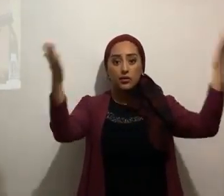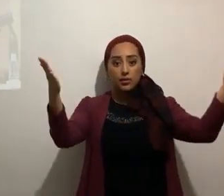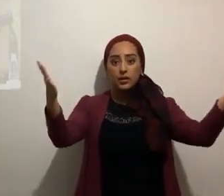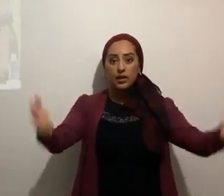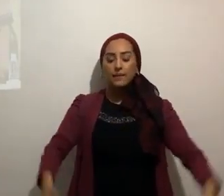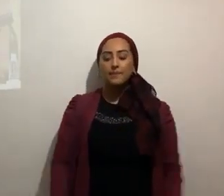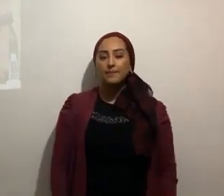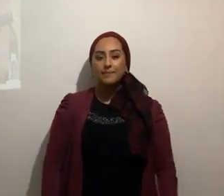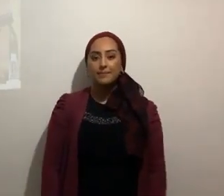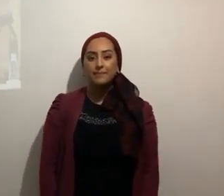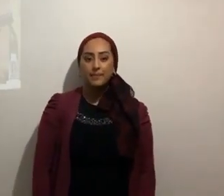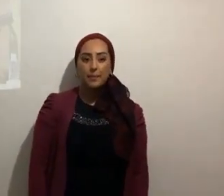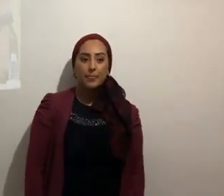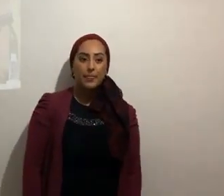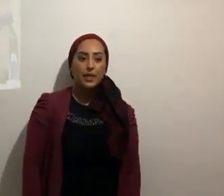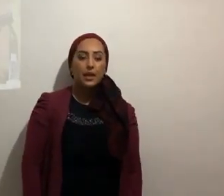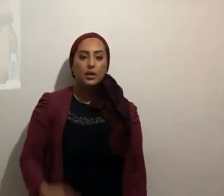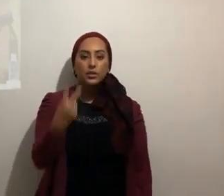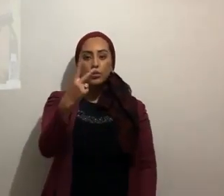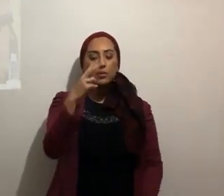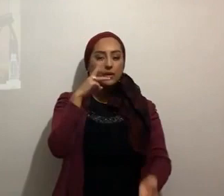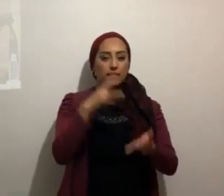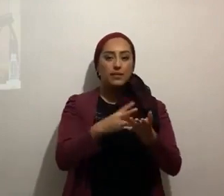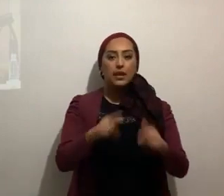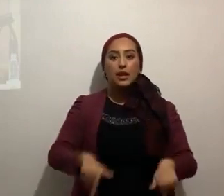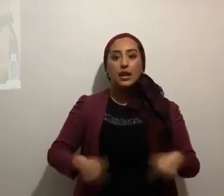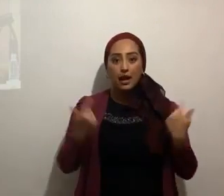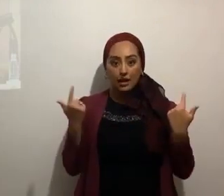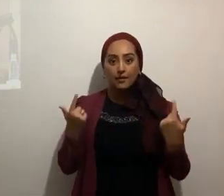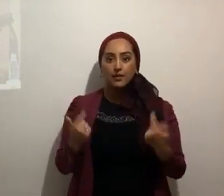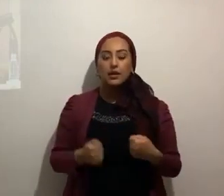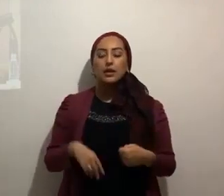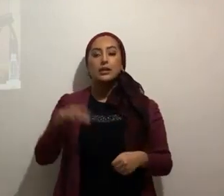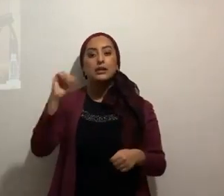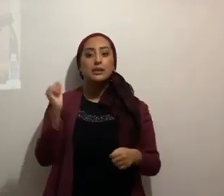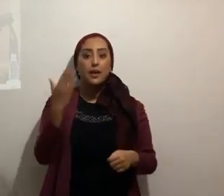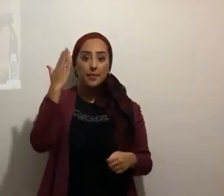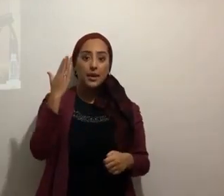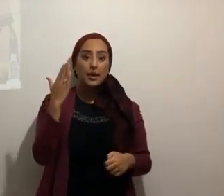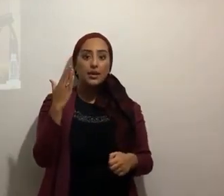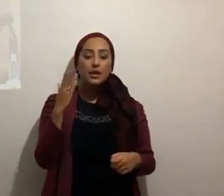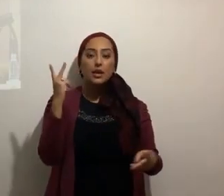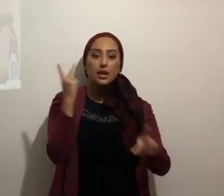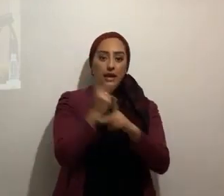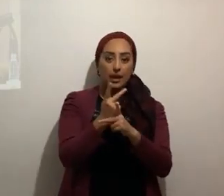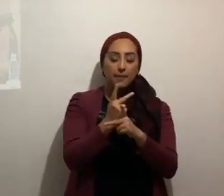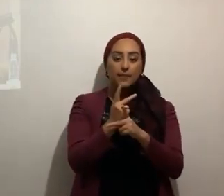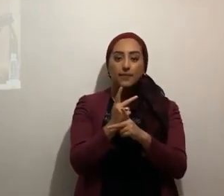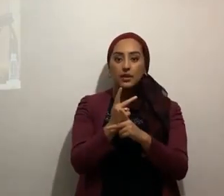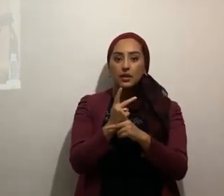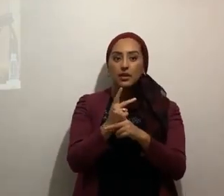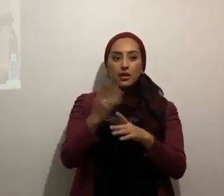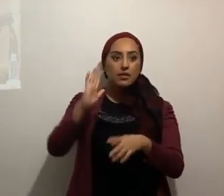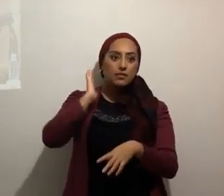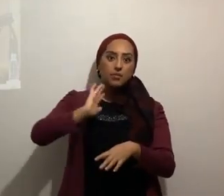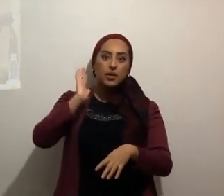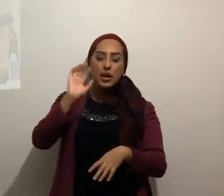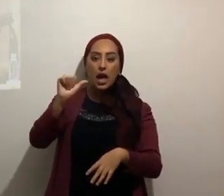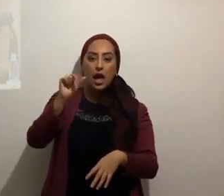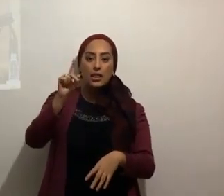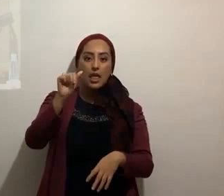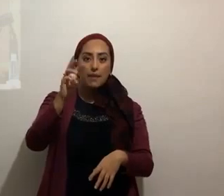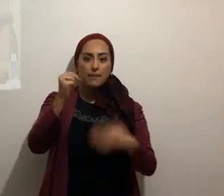Aleluya. Los testigos de vida, por así decirlo. Entonces, el Shabbat se guardaba desde Adán. Eso